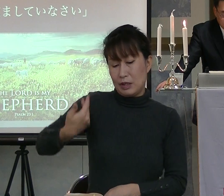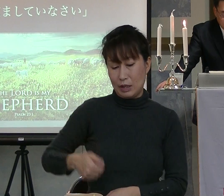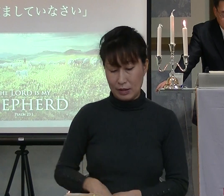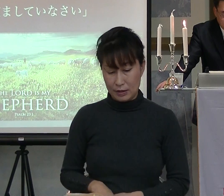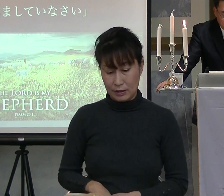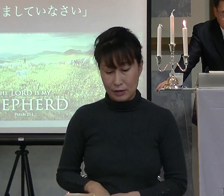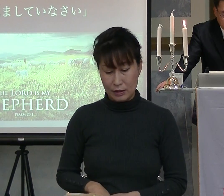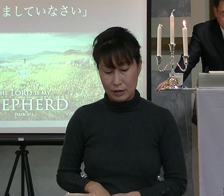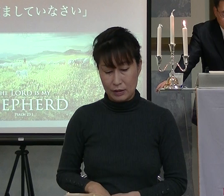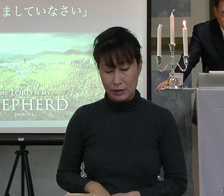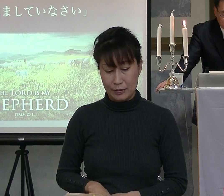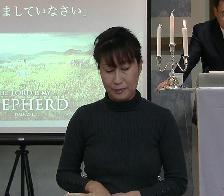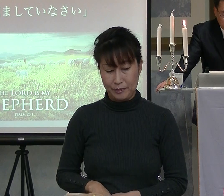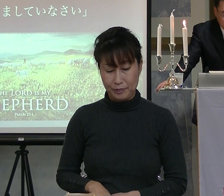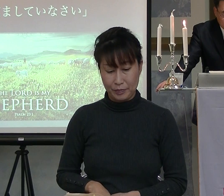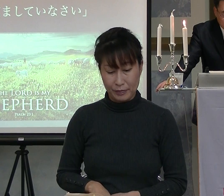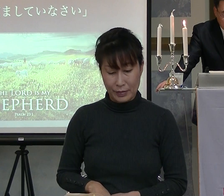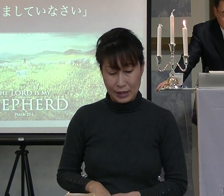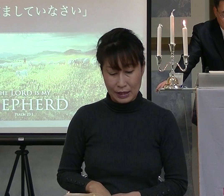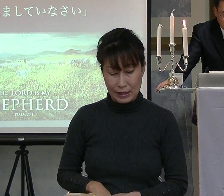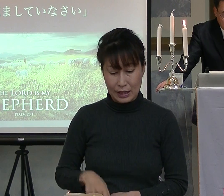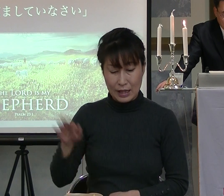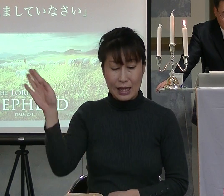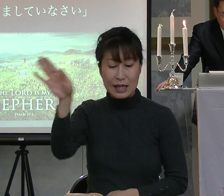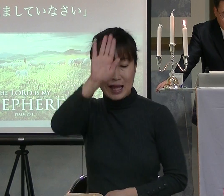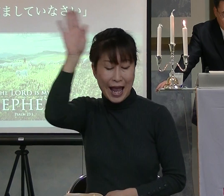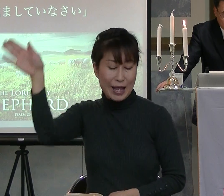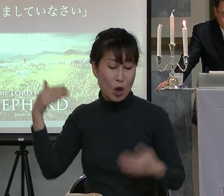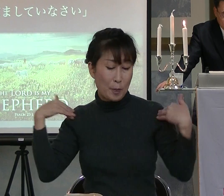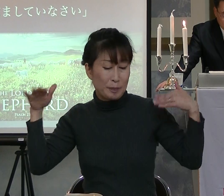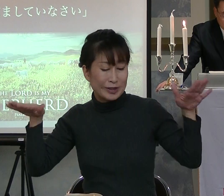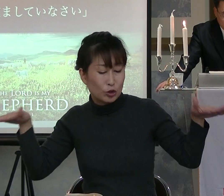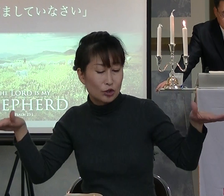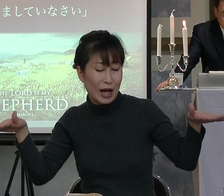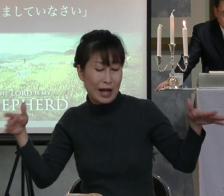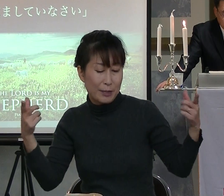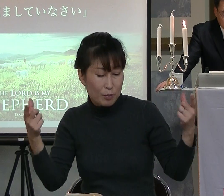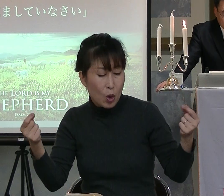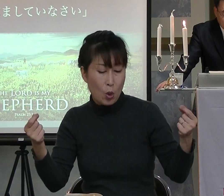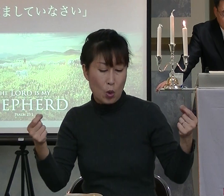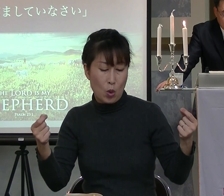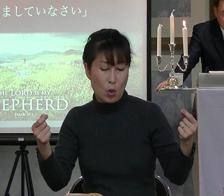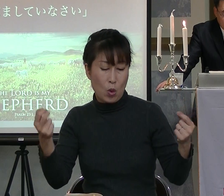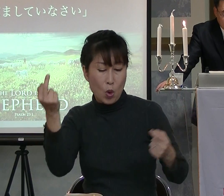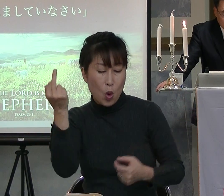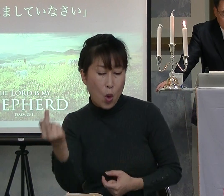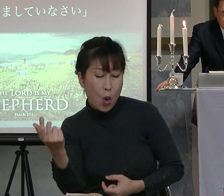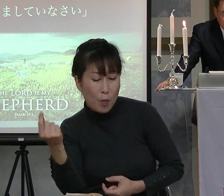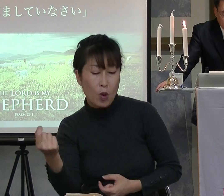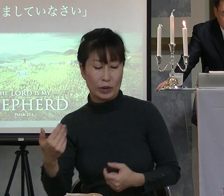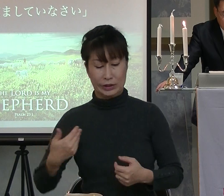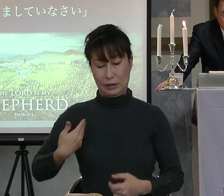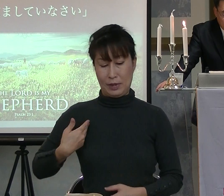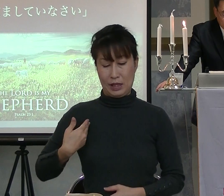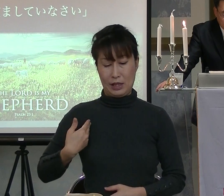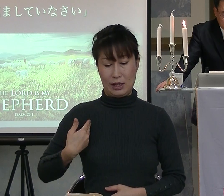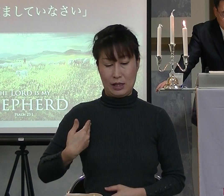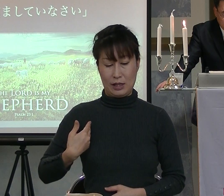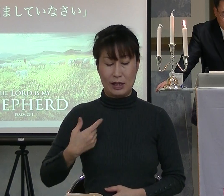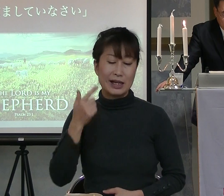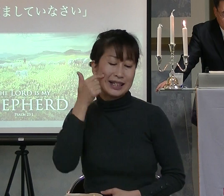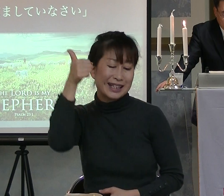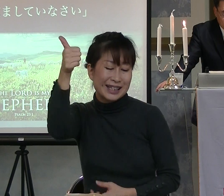ん。天の御使いたちも子も知りません。ただ父だけが